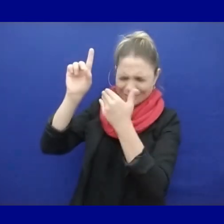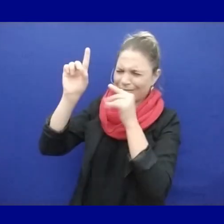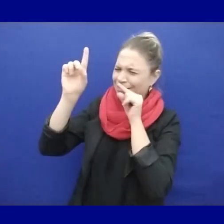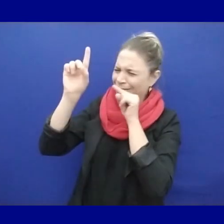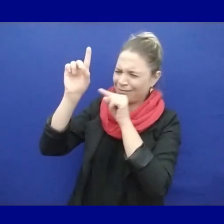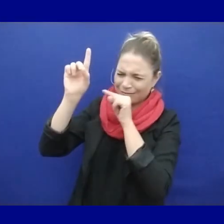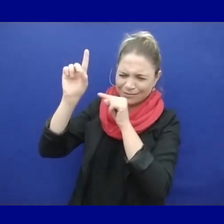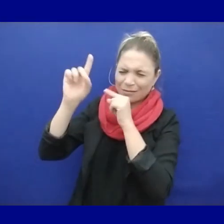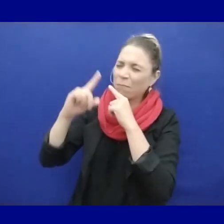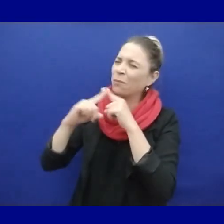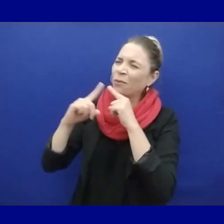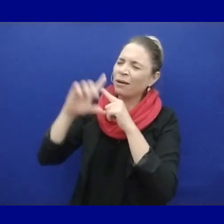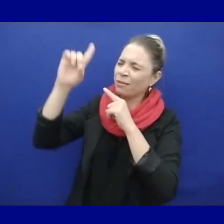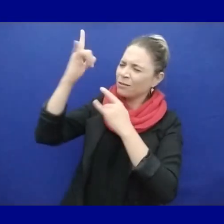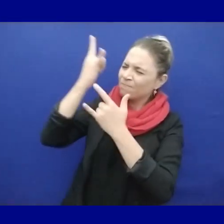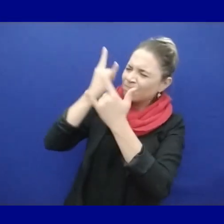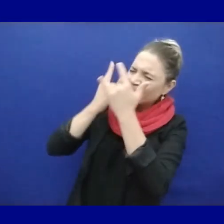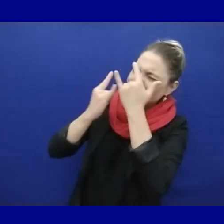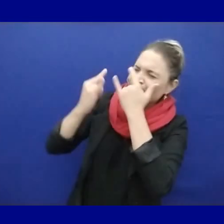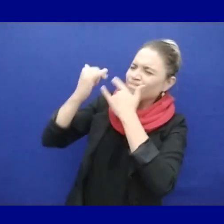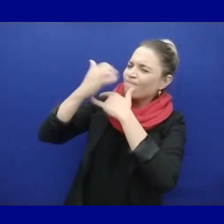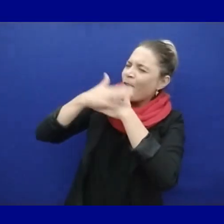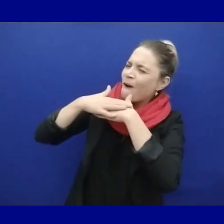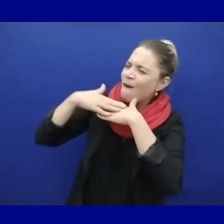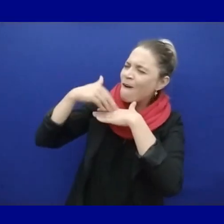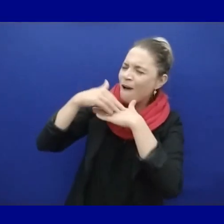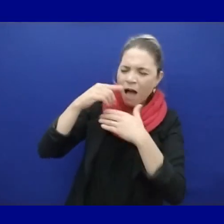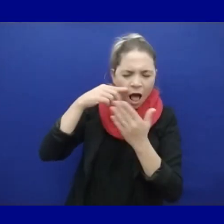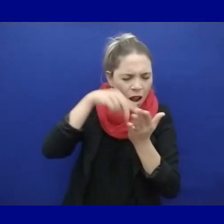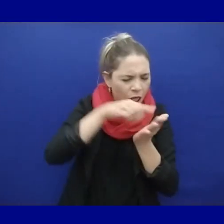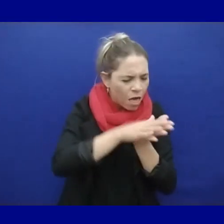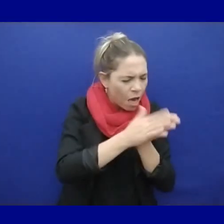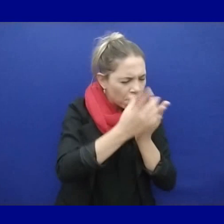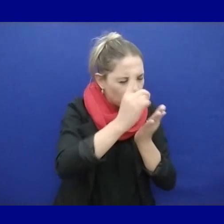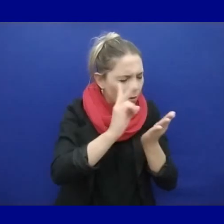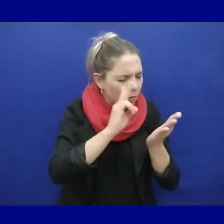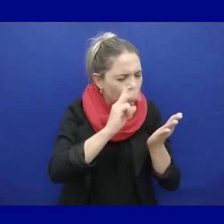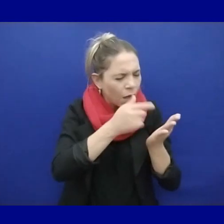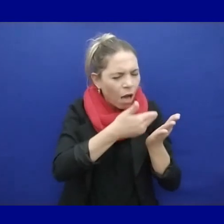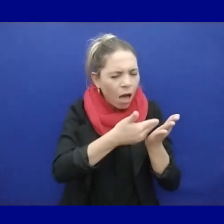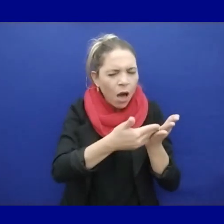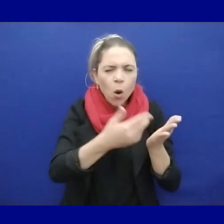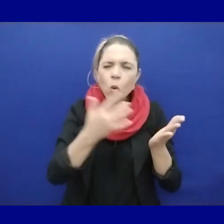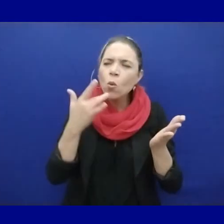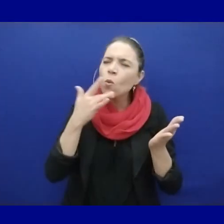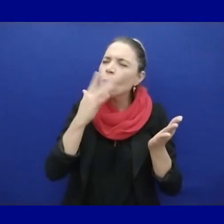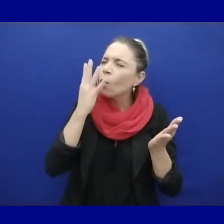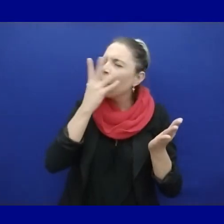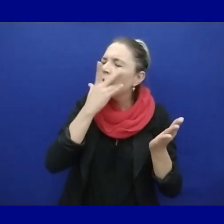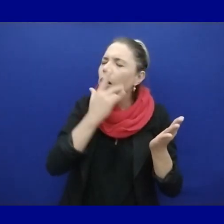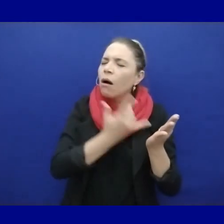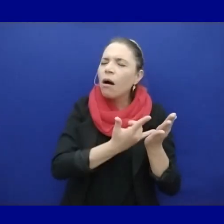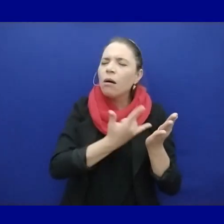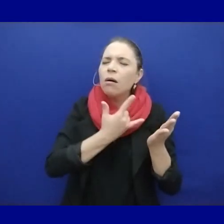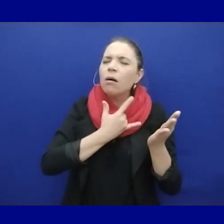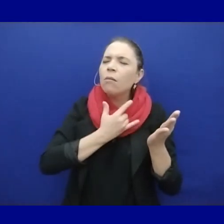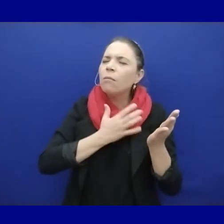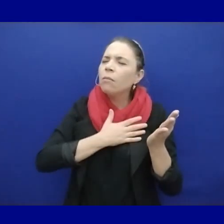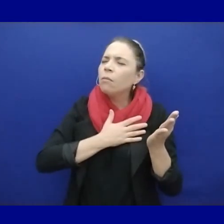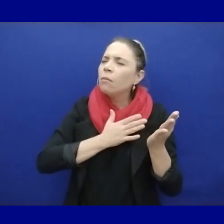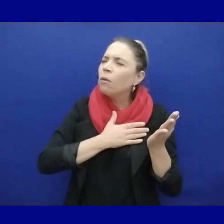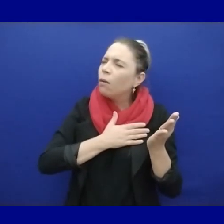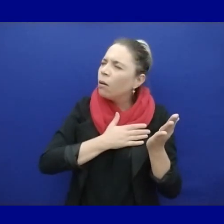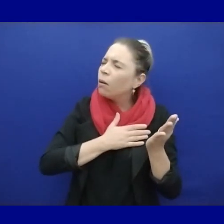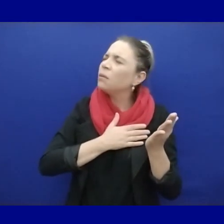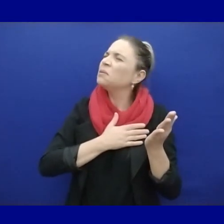Ti por todo o amor que temos visto na história do Senhor por nós. Por Tua mão, Senhor, sempre